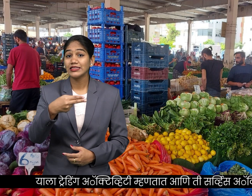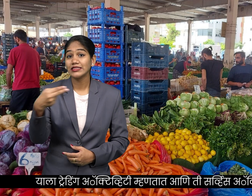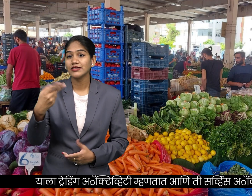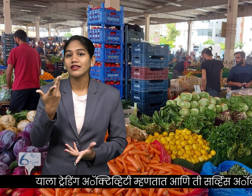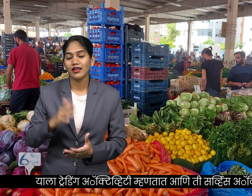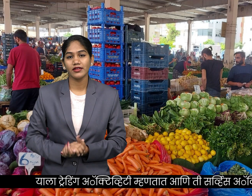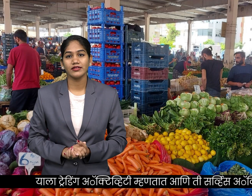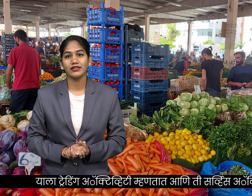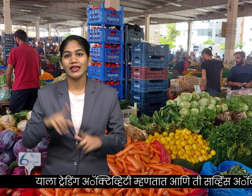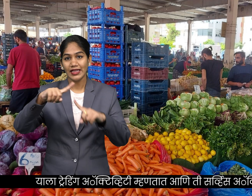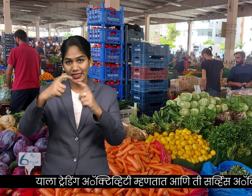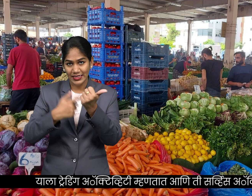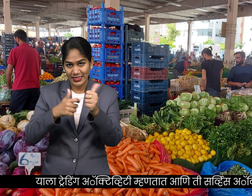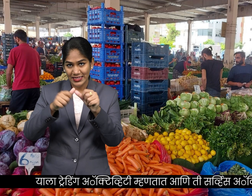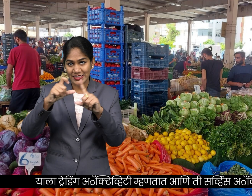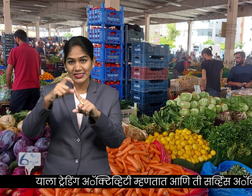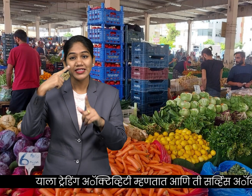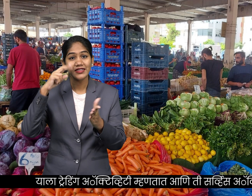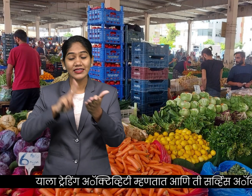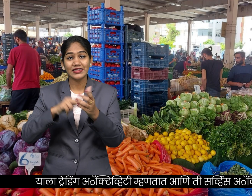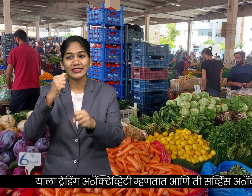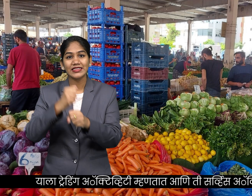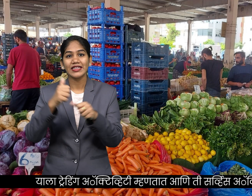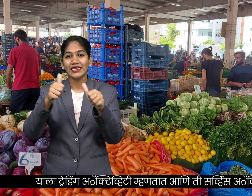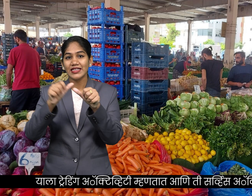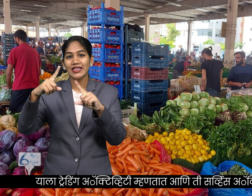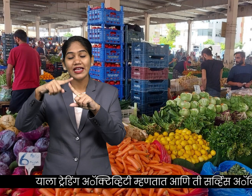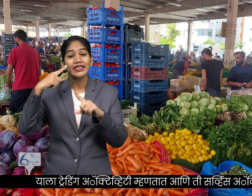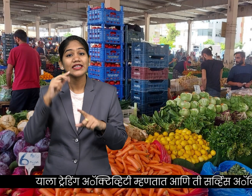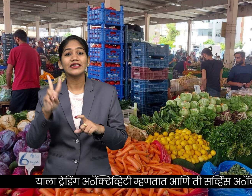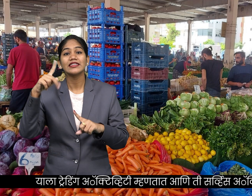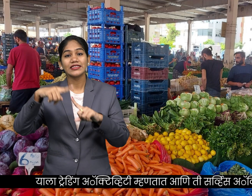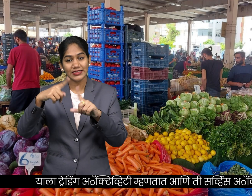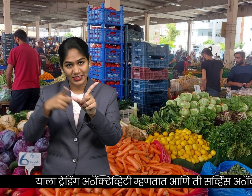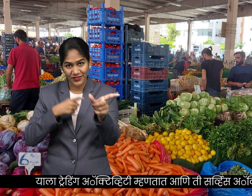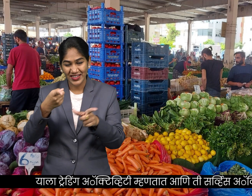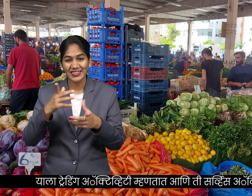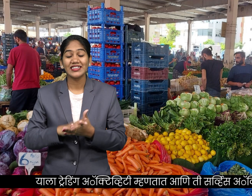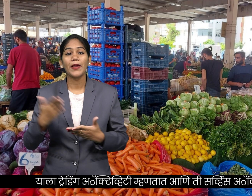याला ट्रेडिंग ॲक्टिव्हिटी म्हणतात आणि ती सर्व्हिस ॲक्टिव्हिटी आहे.